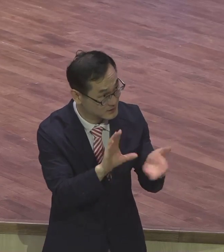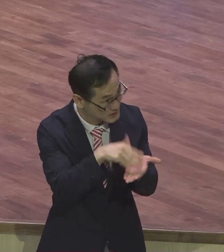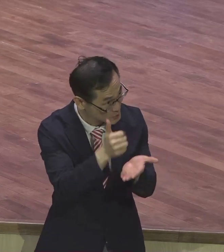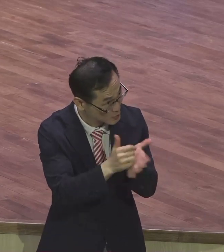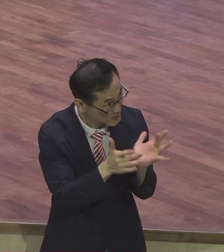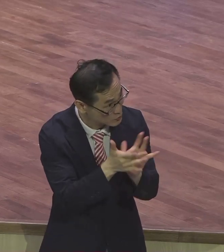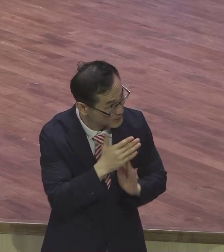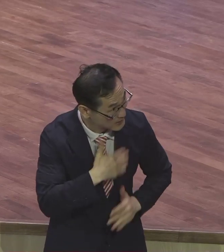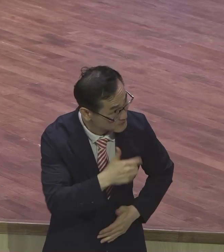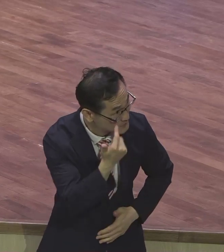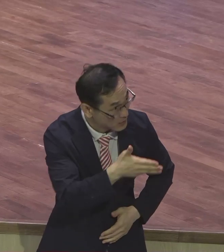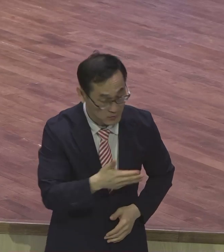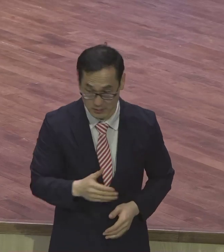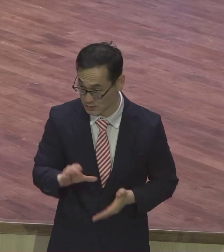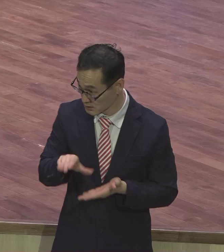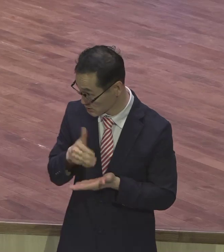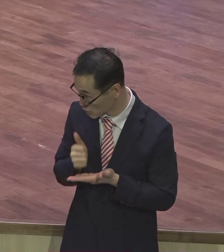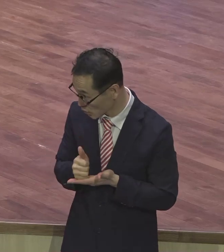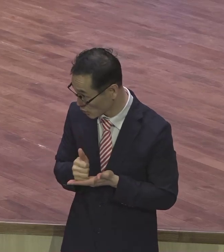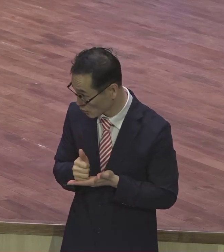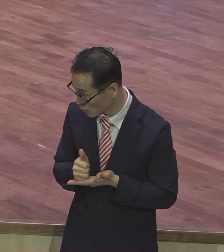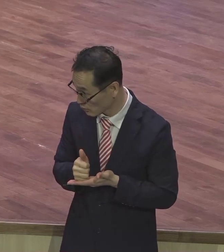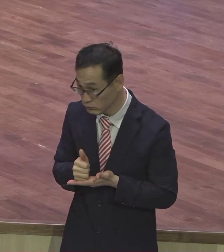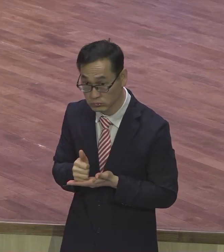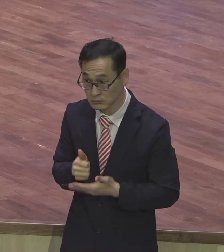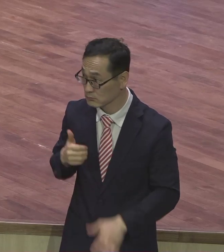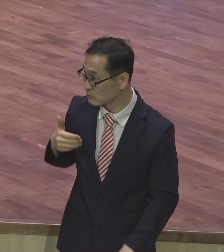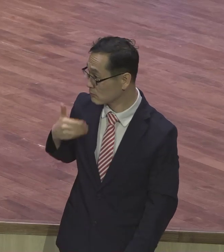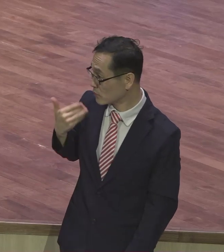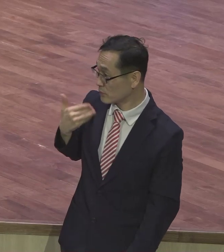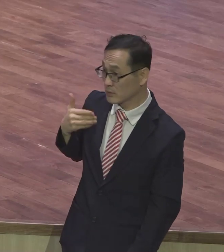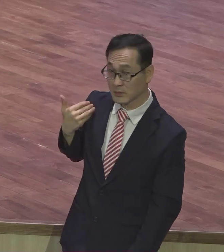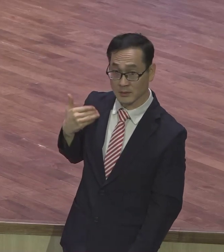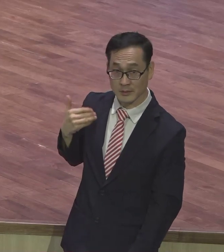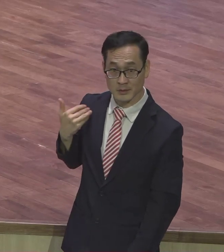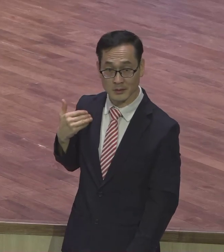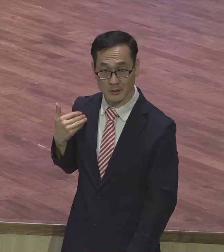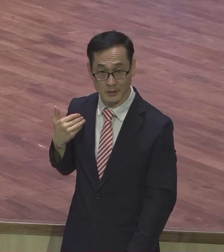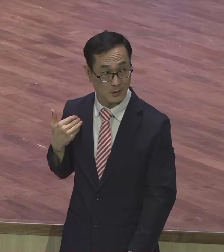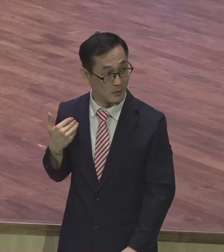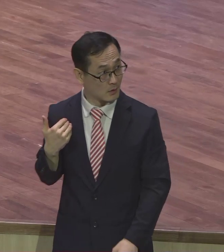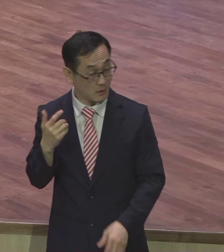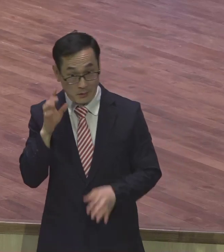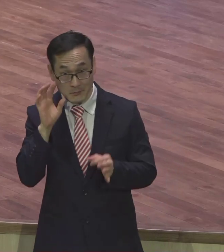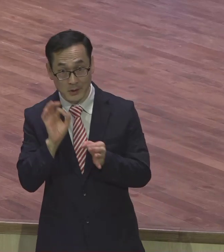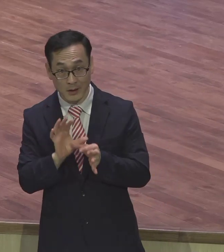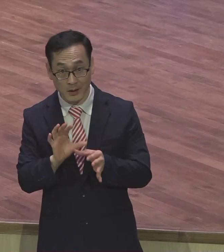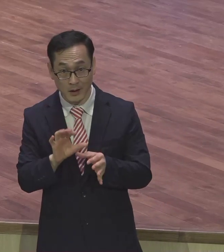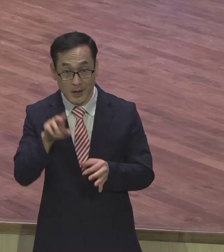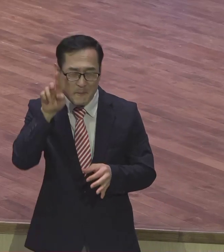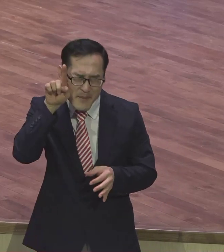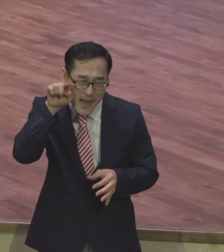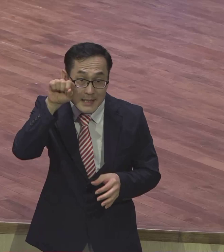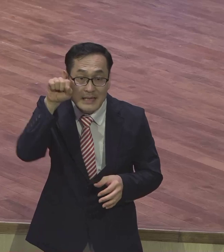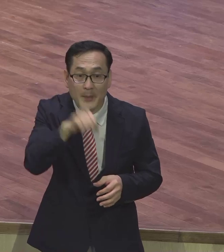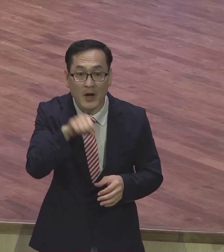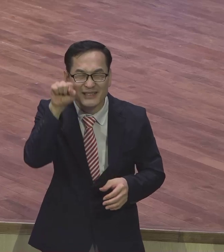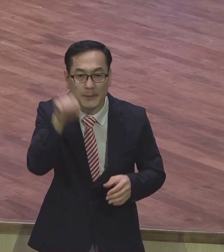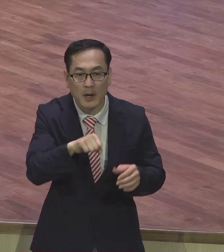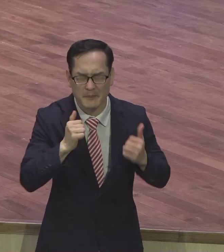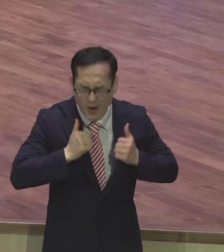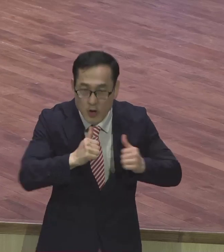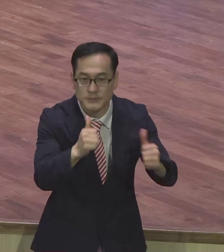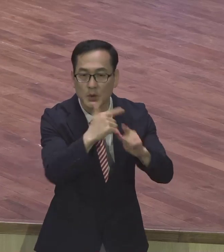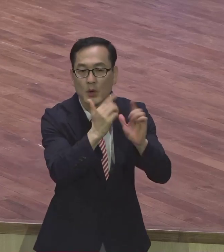그리스도 잘 모르겠는데 이렇게 해서 복음을 전개했다는